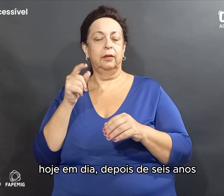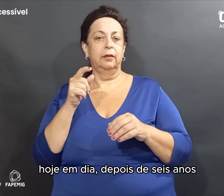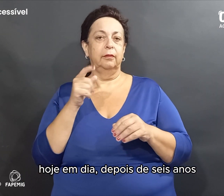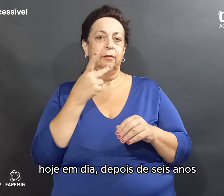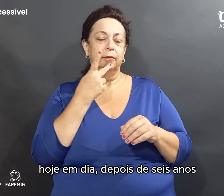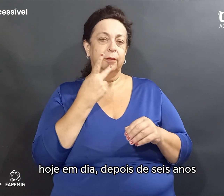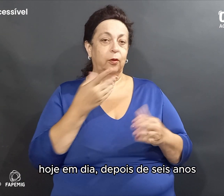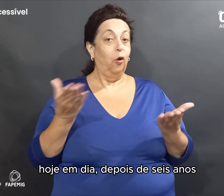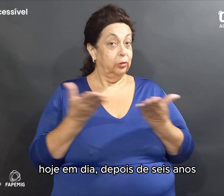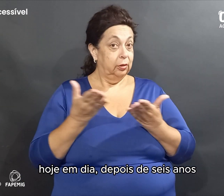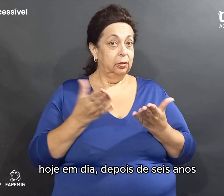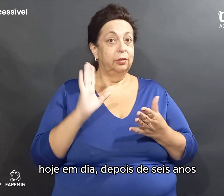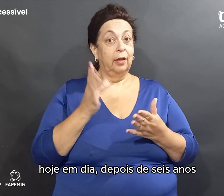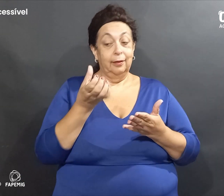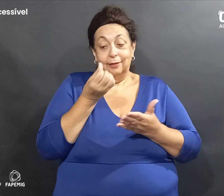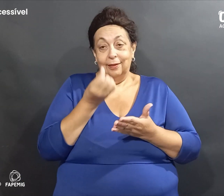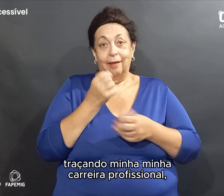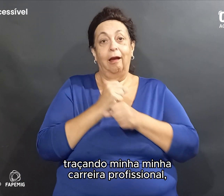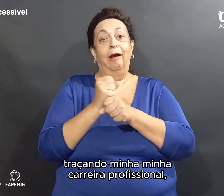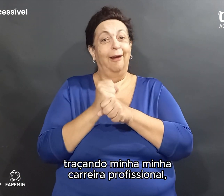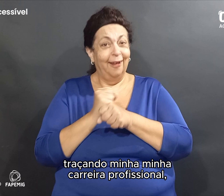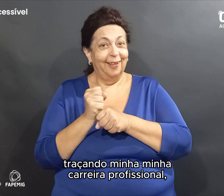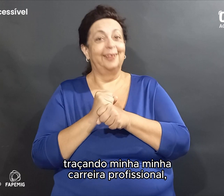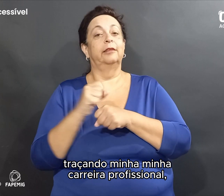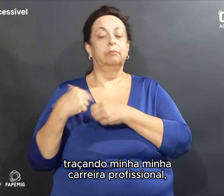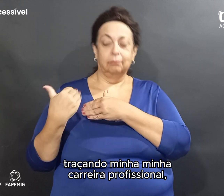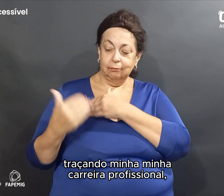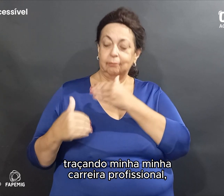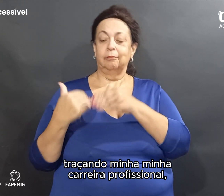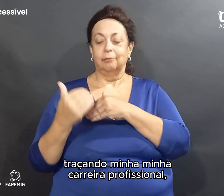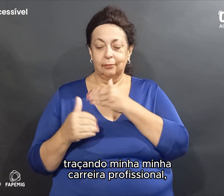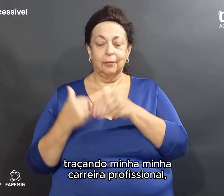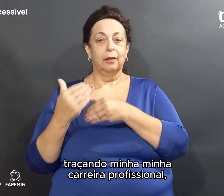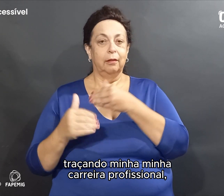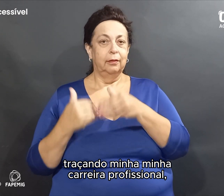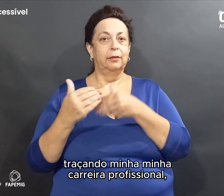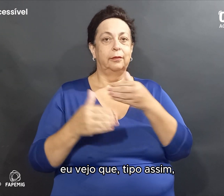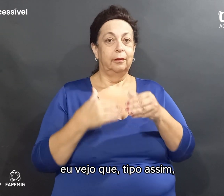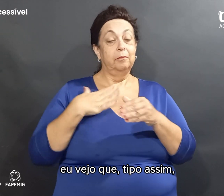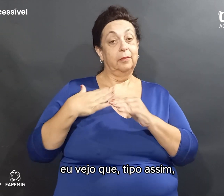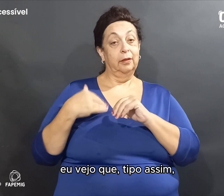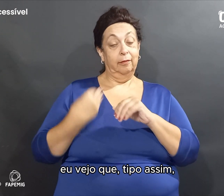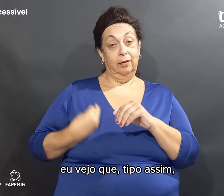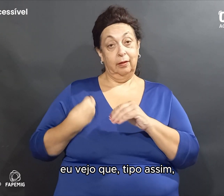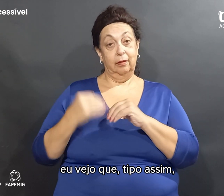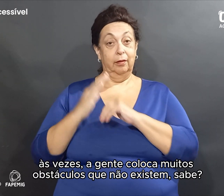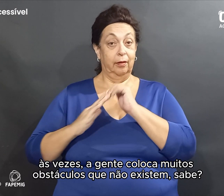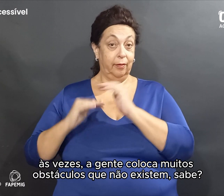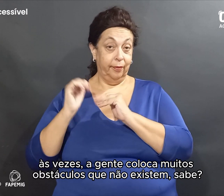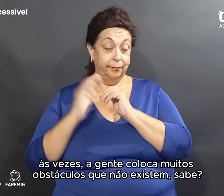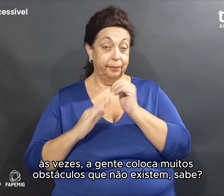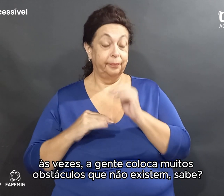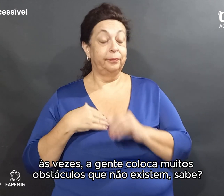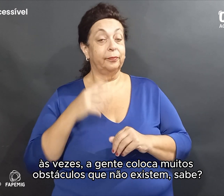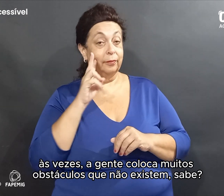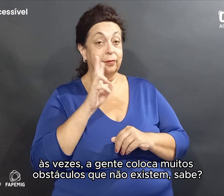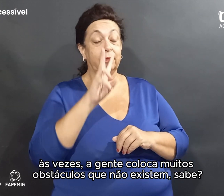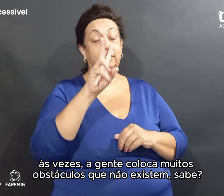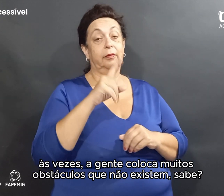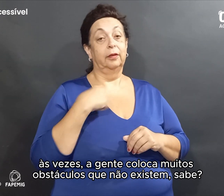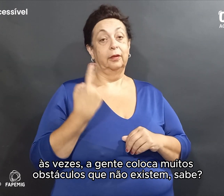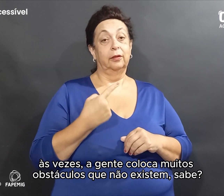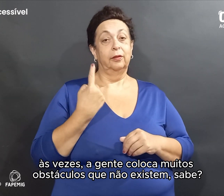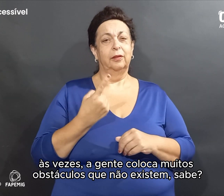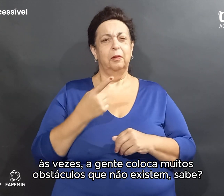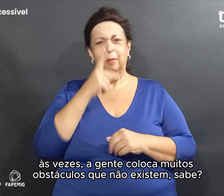hoje em dia, depois de 6 anos ali traçando minha carreira profissional, eu vejo que, tipo assim, às vezes a gente bota